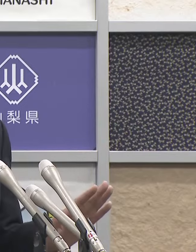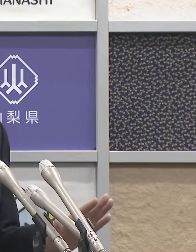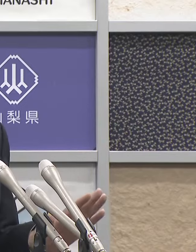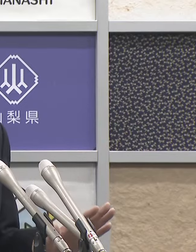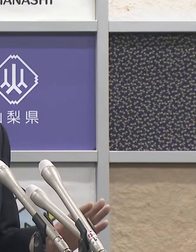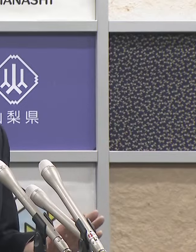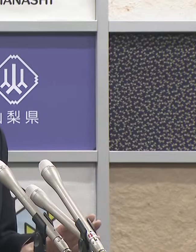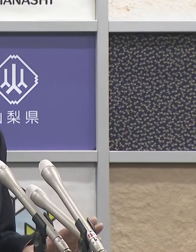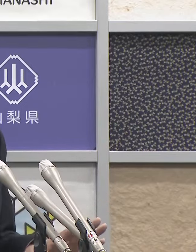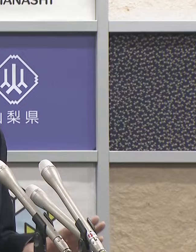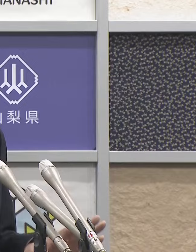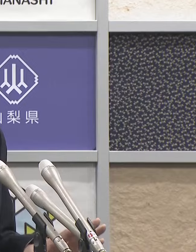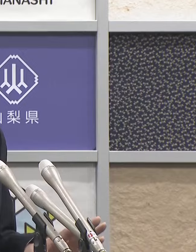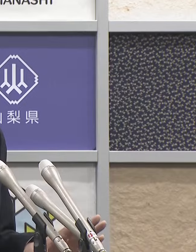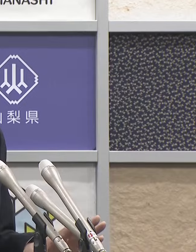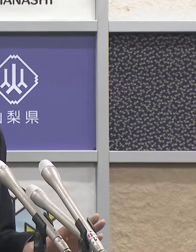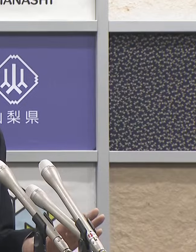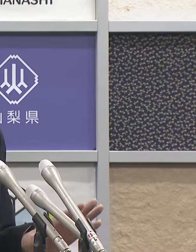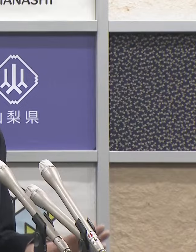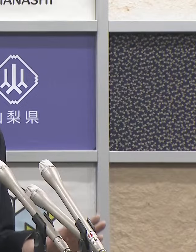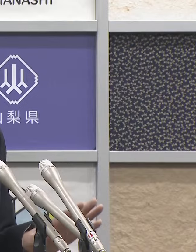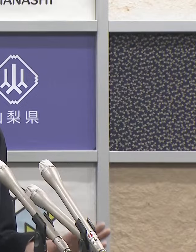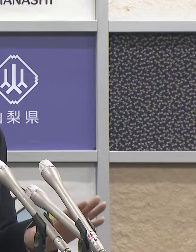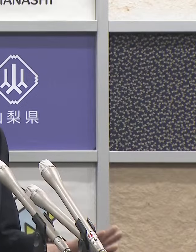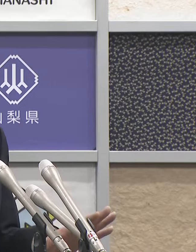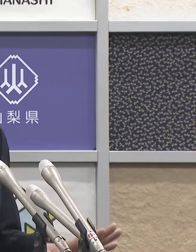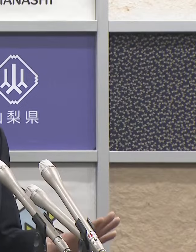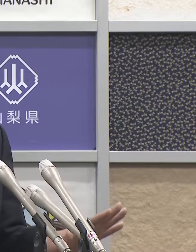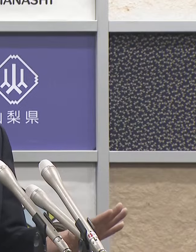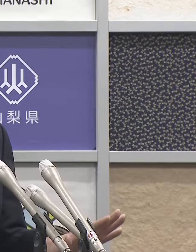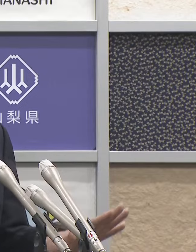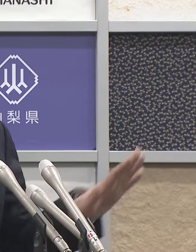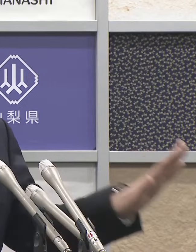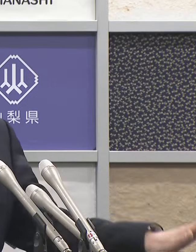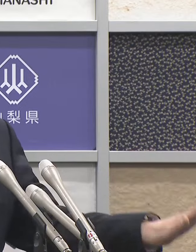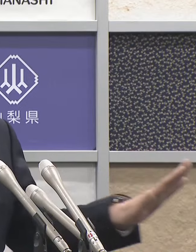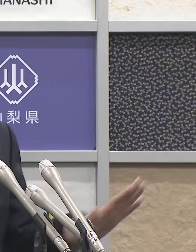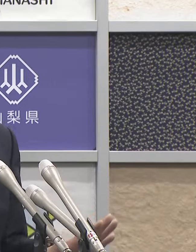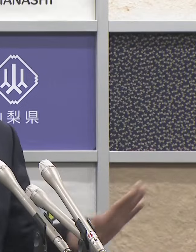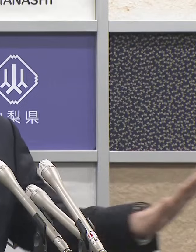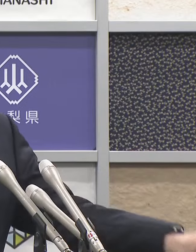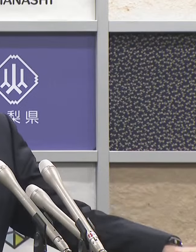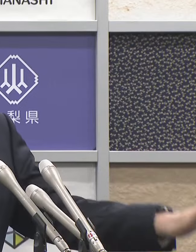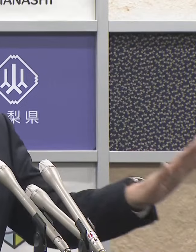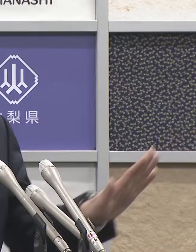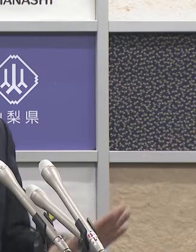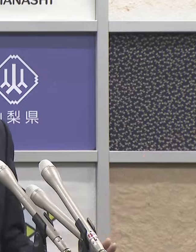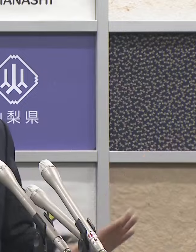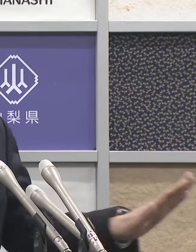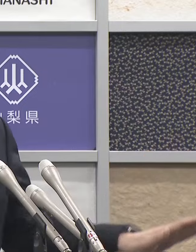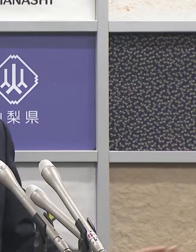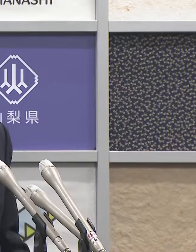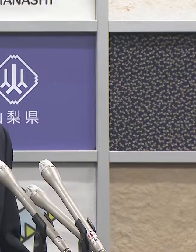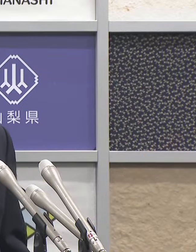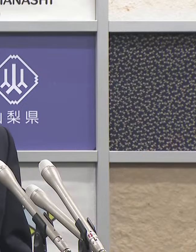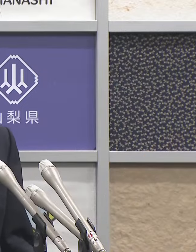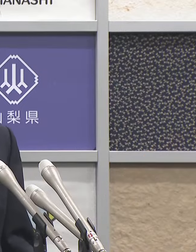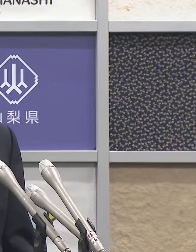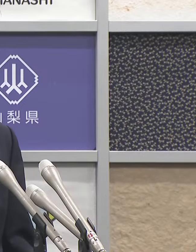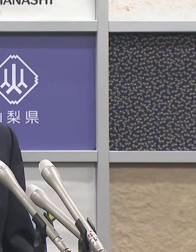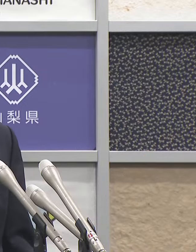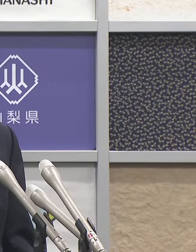県あるいは そこにいるその研究者のこう監修のもとに、民間企業体と一緒にですね、そういうビジネス